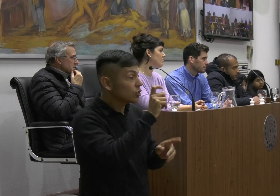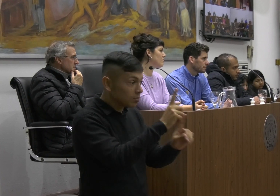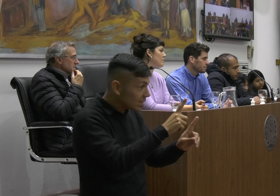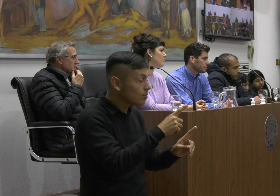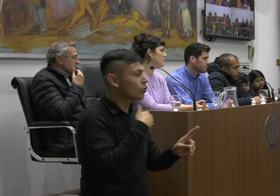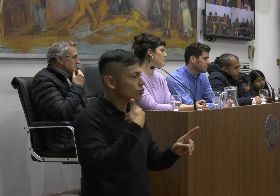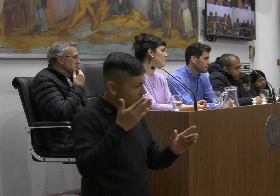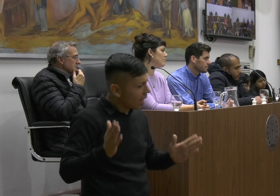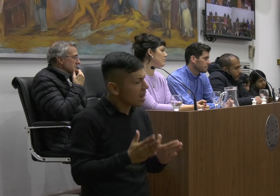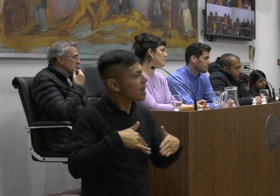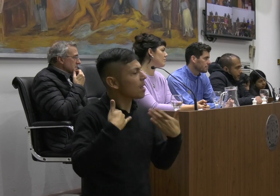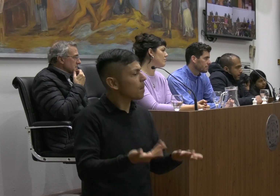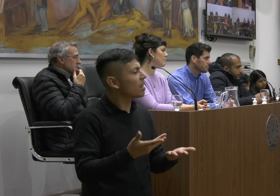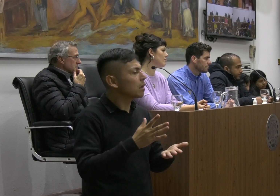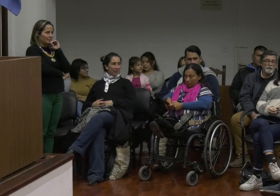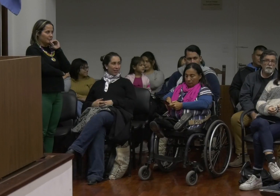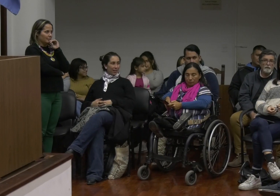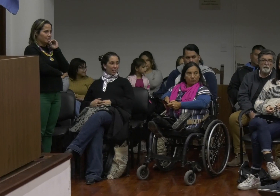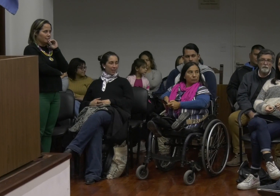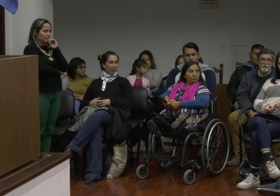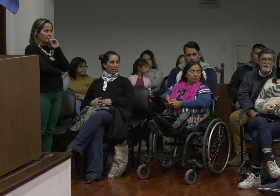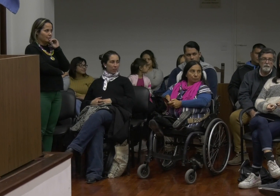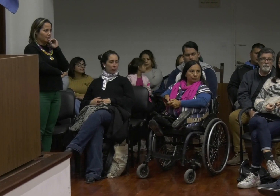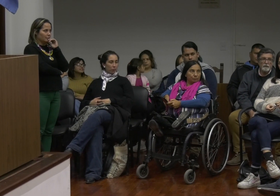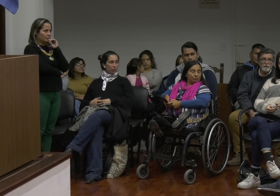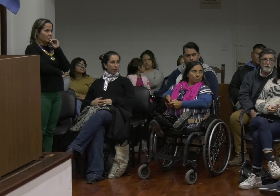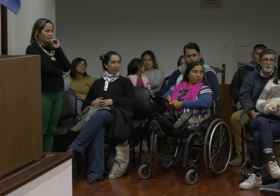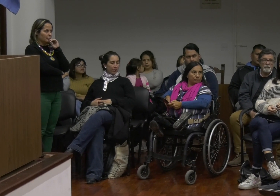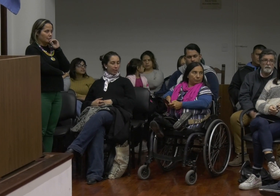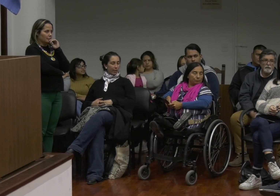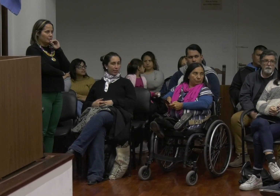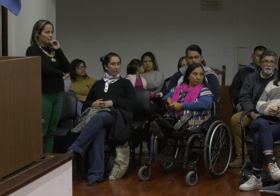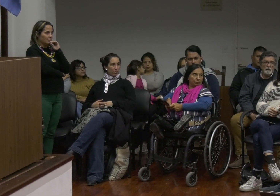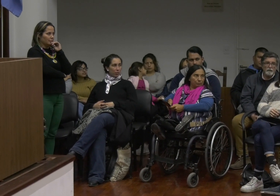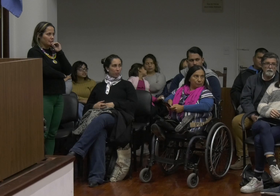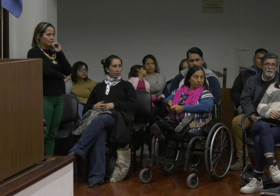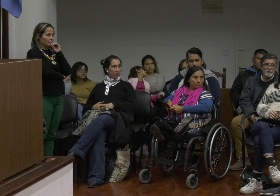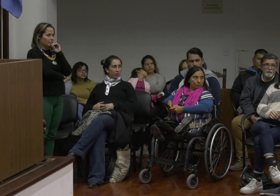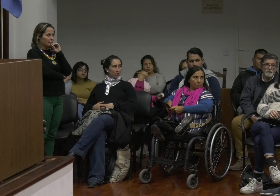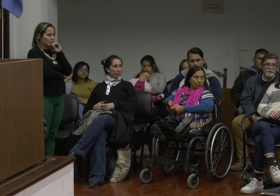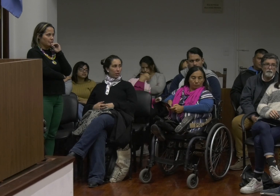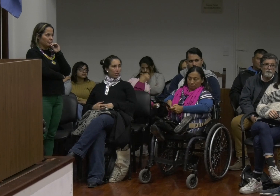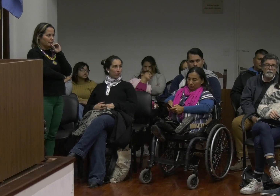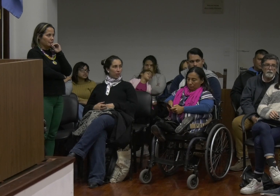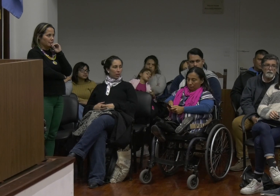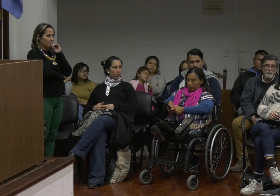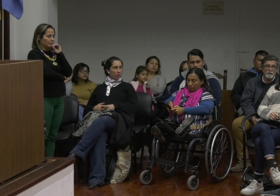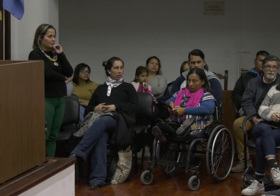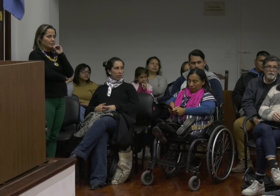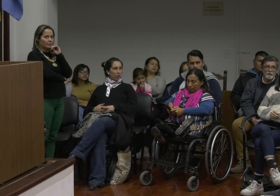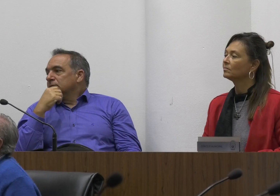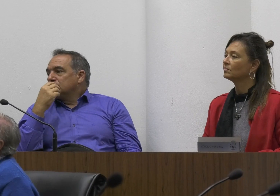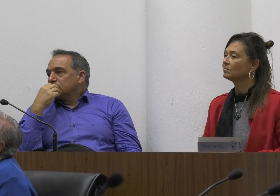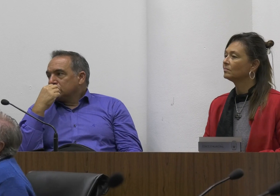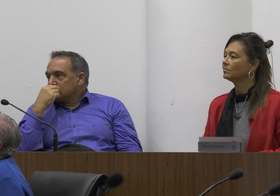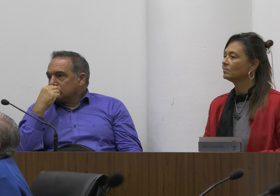el ciclo ahora? El 9 de agosto tenemos el tercer encuentro, que vamos a trabajar ciudades accesibles, vamos a plantear